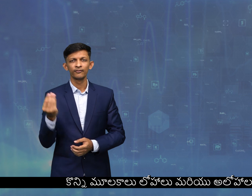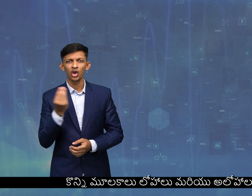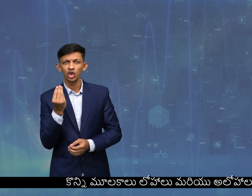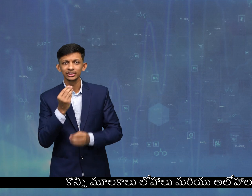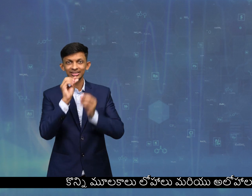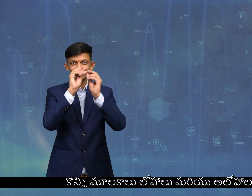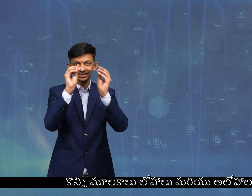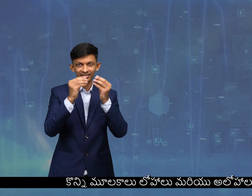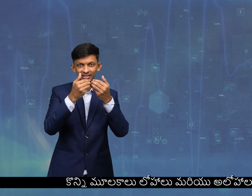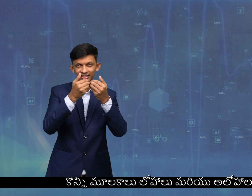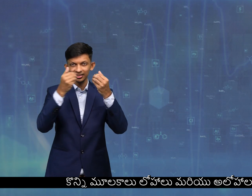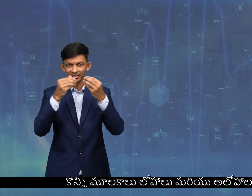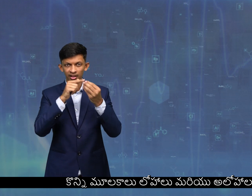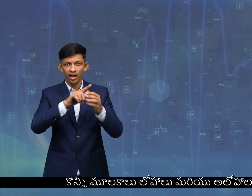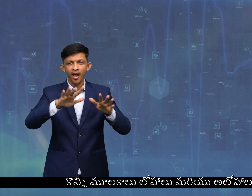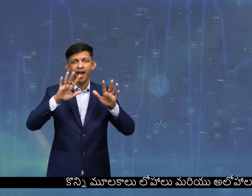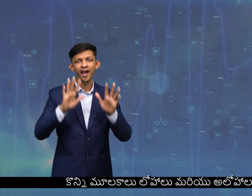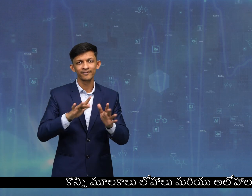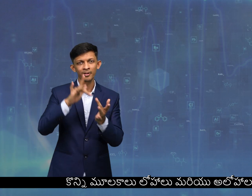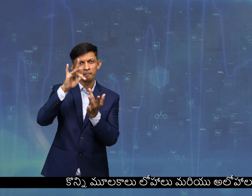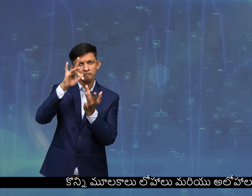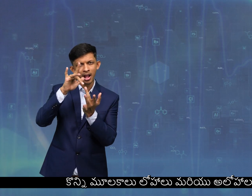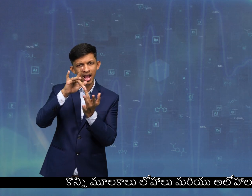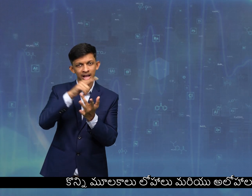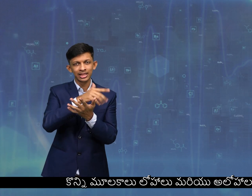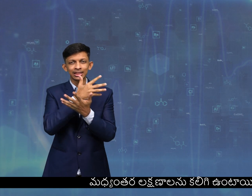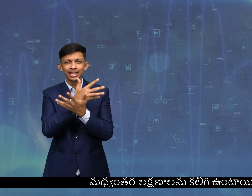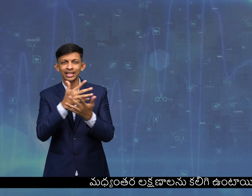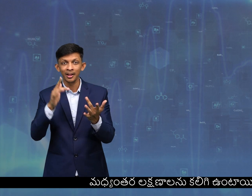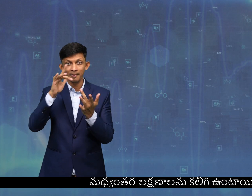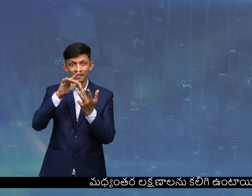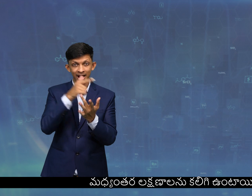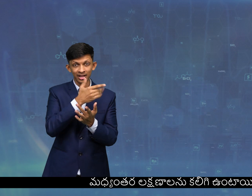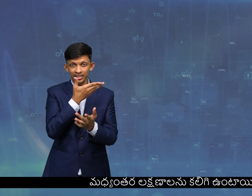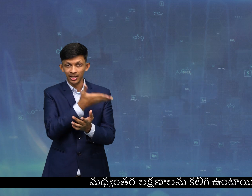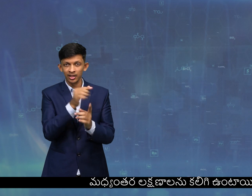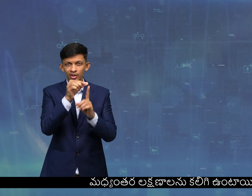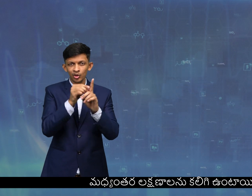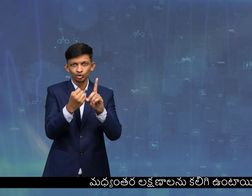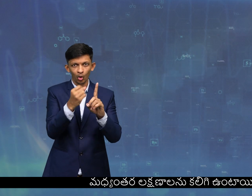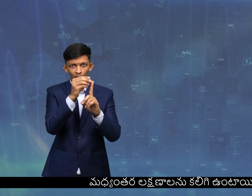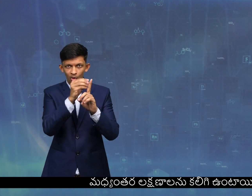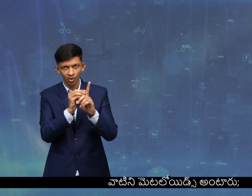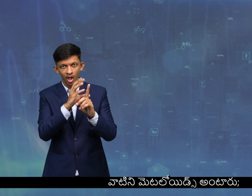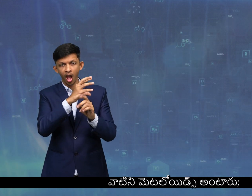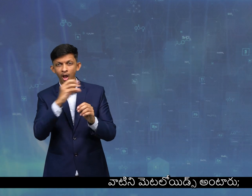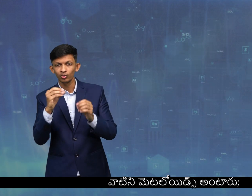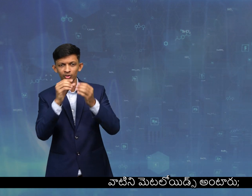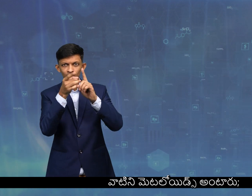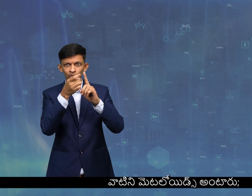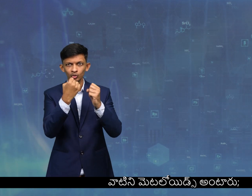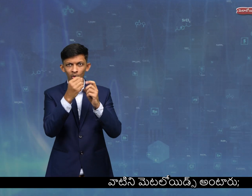కొన్ని మూలకాలు లోహాలు మరియు అలోహాల మధ్య మధ్యంతర లక్షణాలను కలిగి ఉంటాయి.